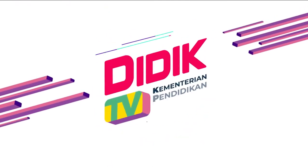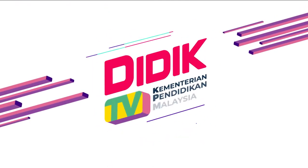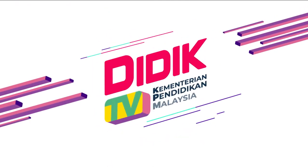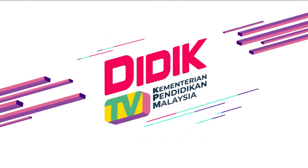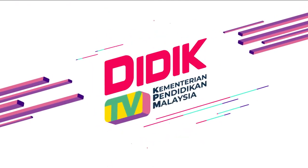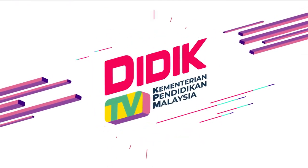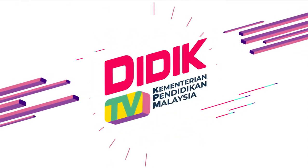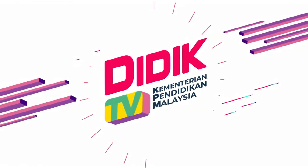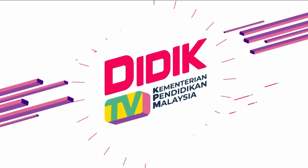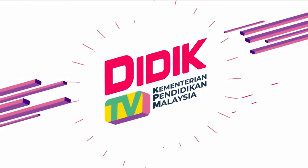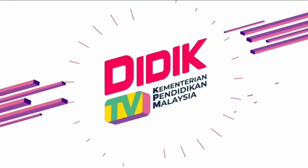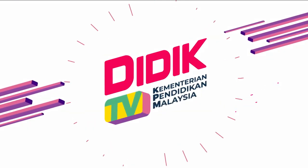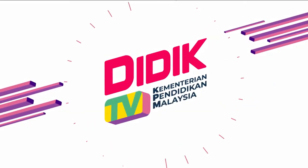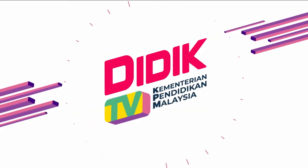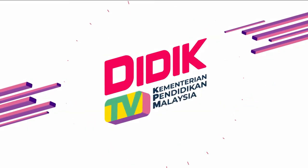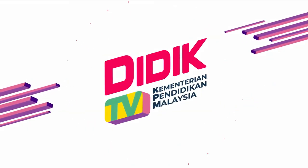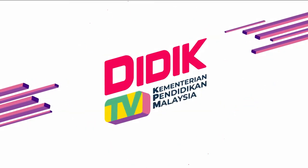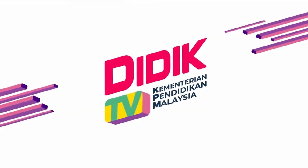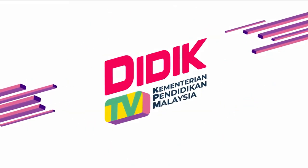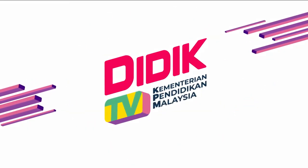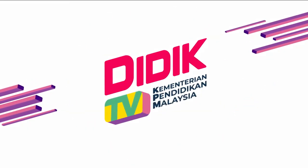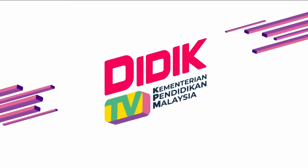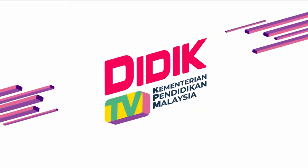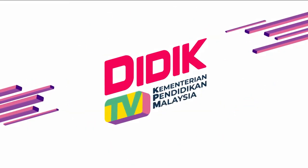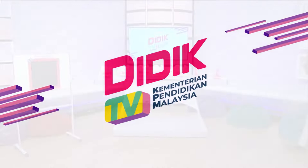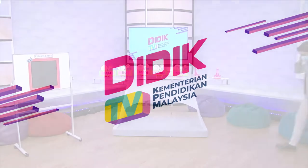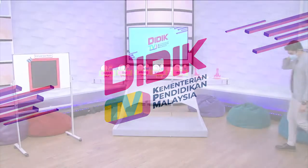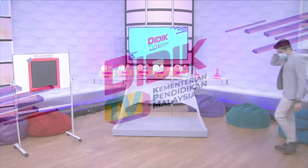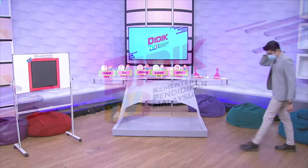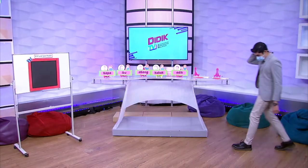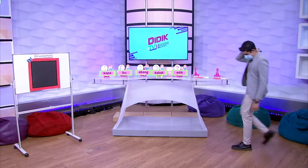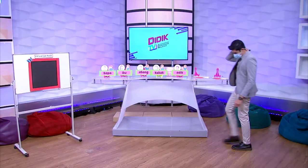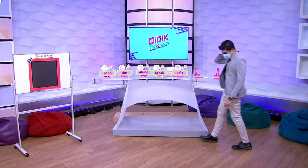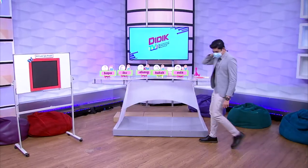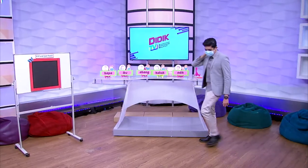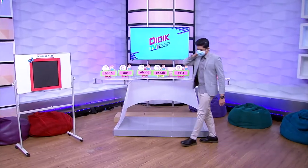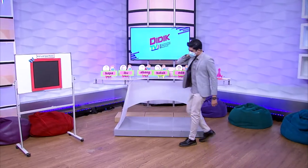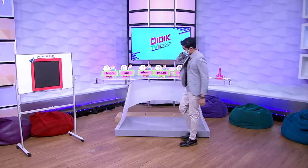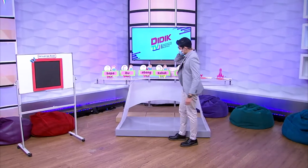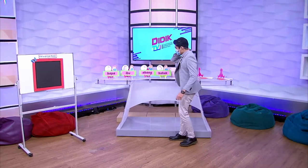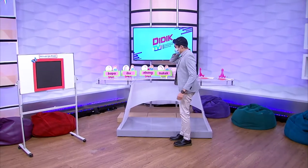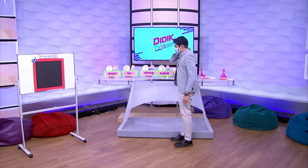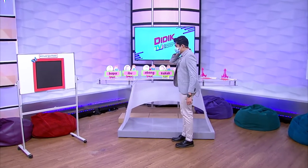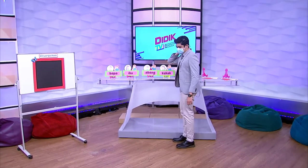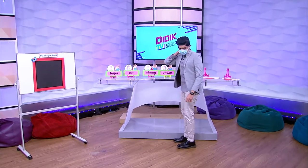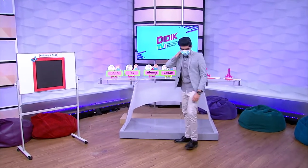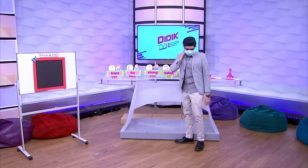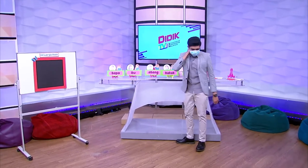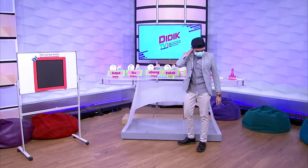Sidik TV GPN selama pencemaran ini habis masalah